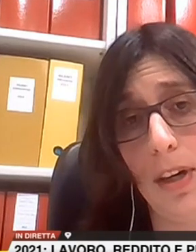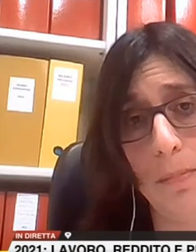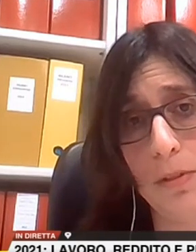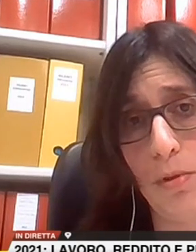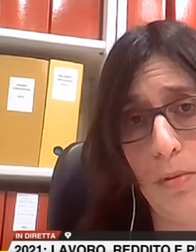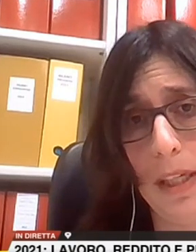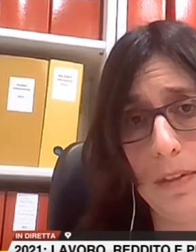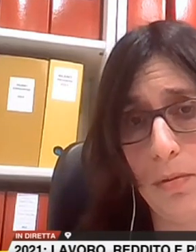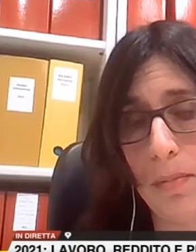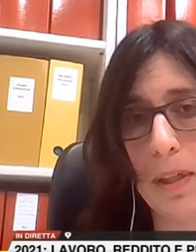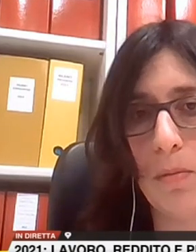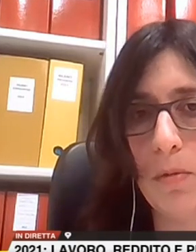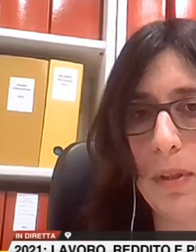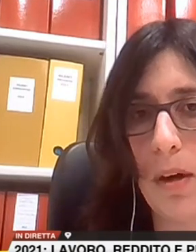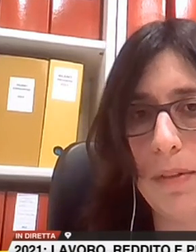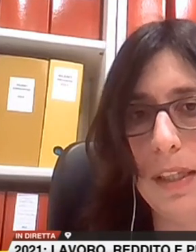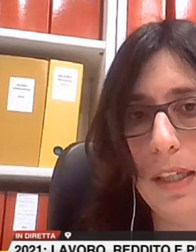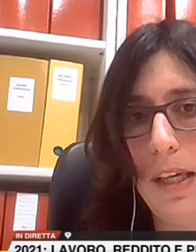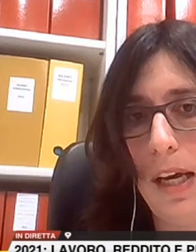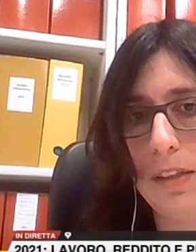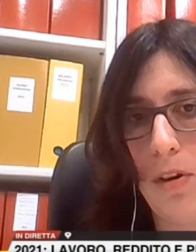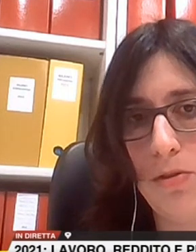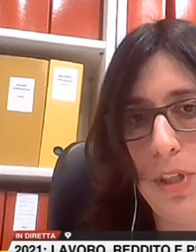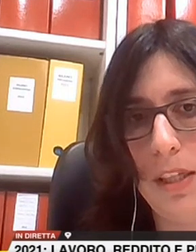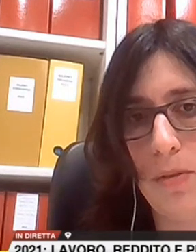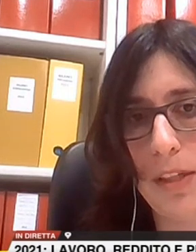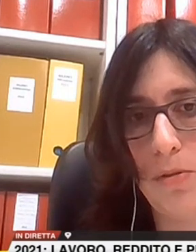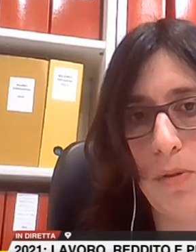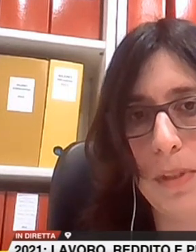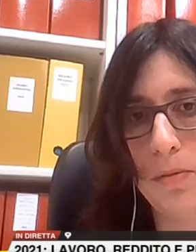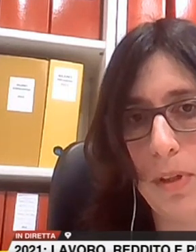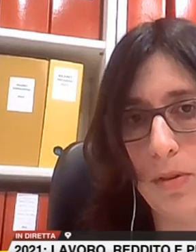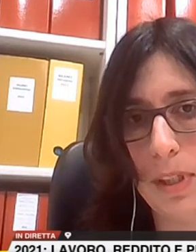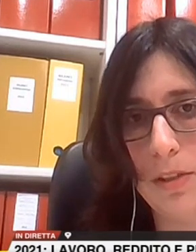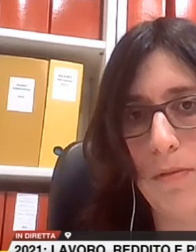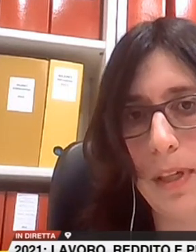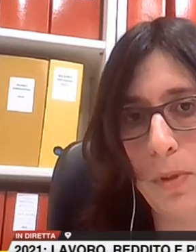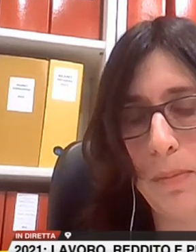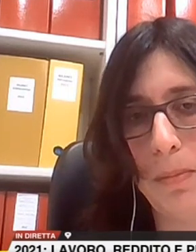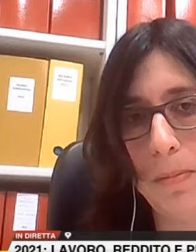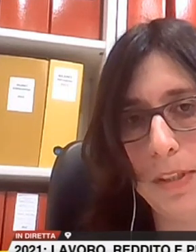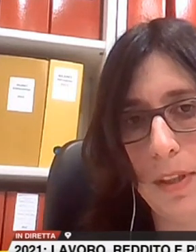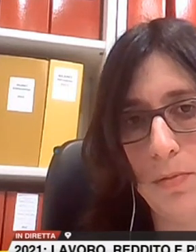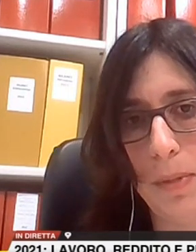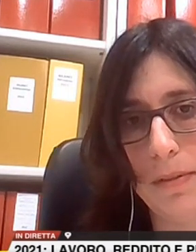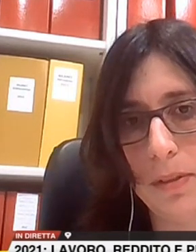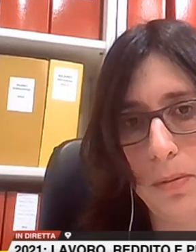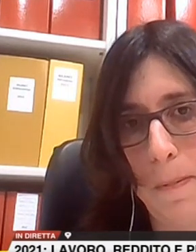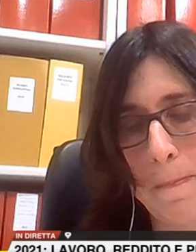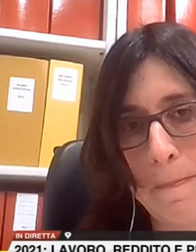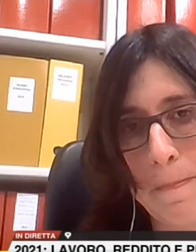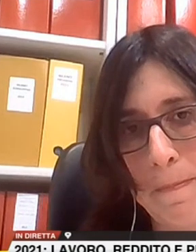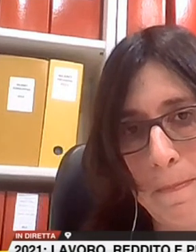che ci traghettino anche per tutto il 2021, perché comunque il Covid ad oggi non è sicuramente una cosa che risolveremo nei primi mesi del